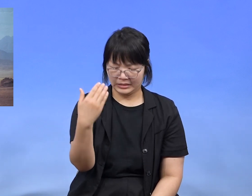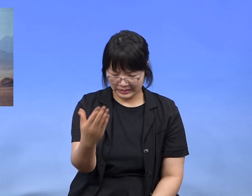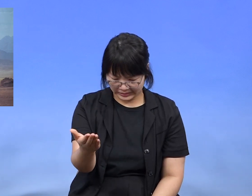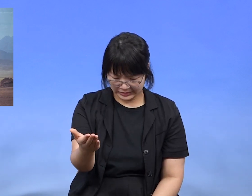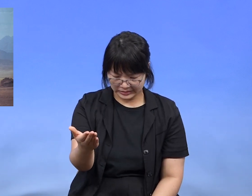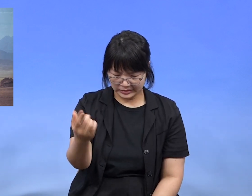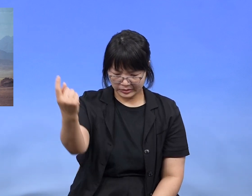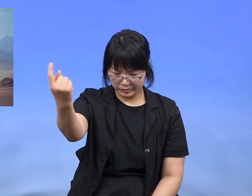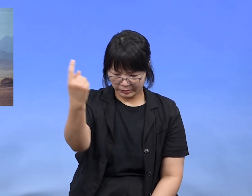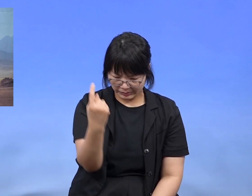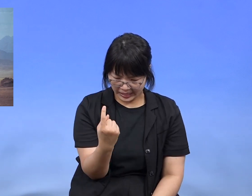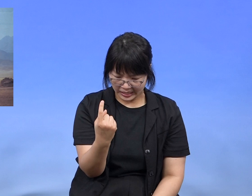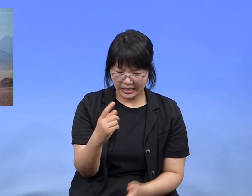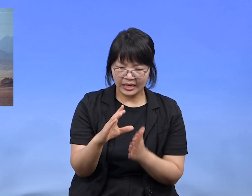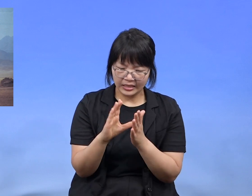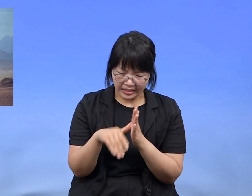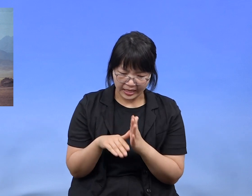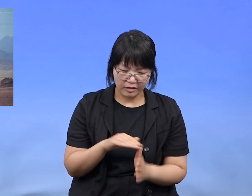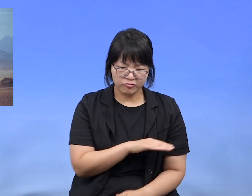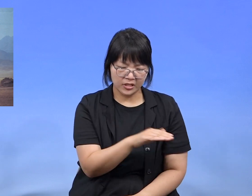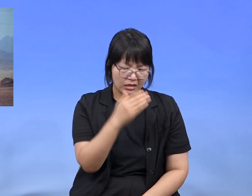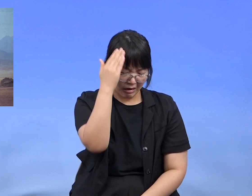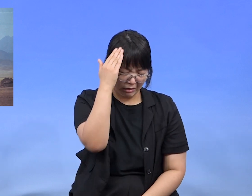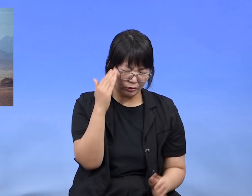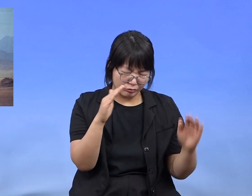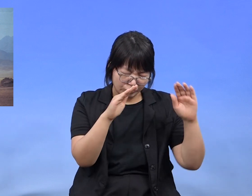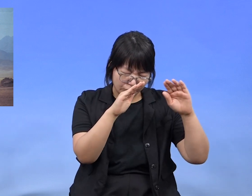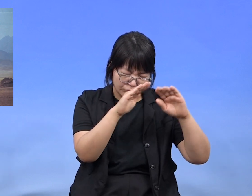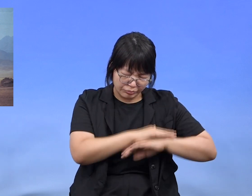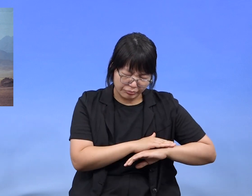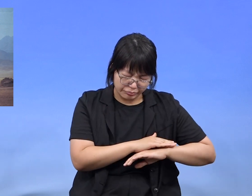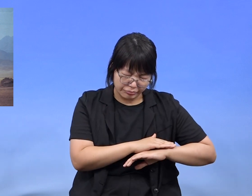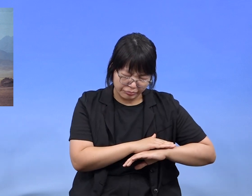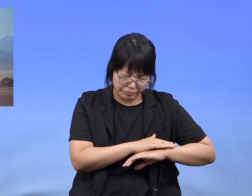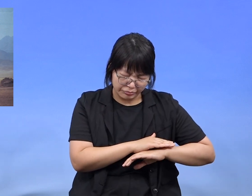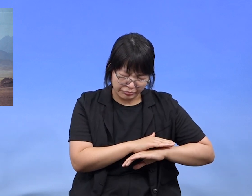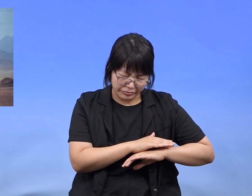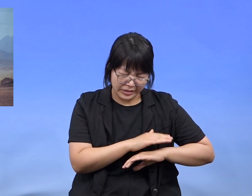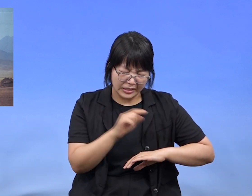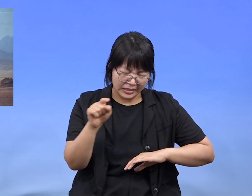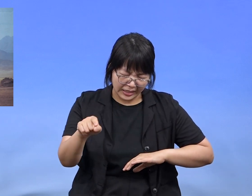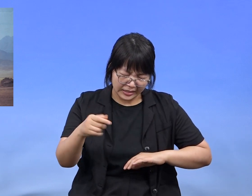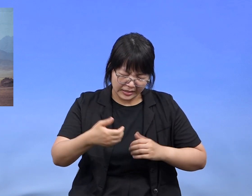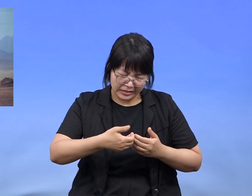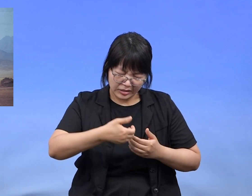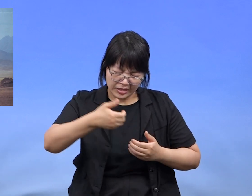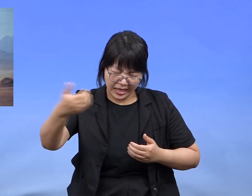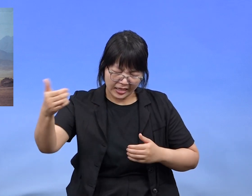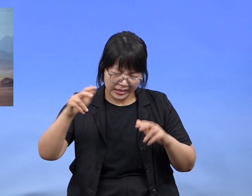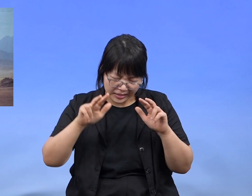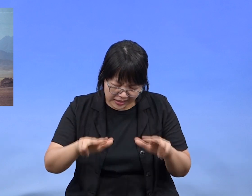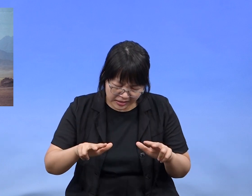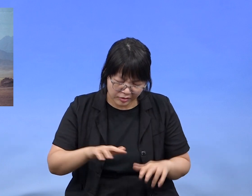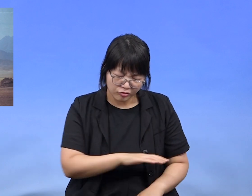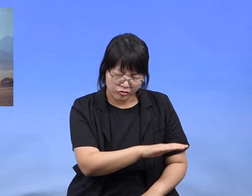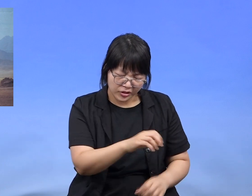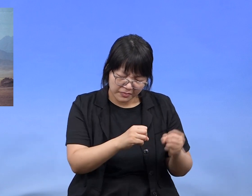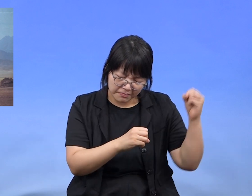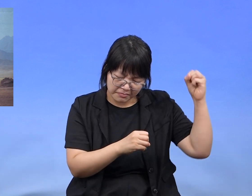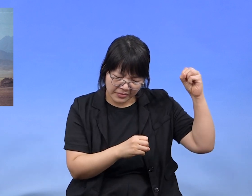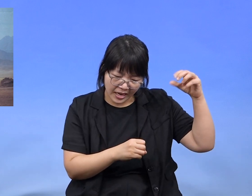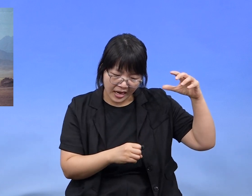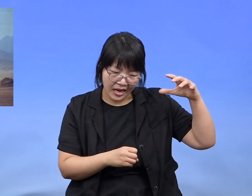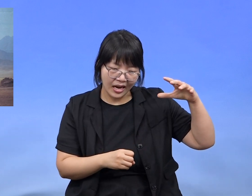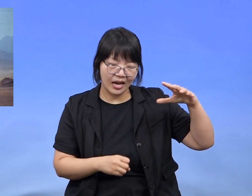당신이 왔을 때 우리는 어둠 속에 있었지만 당신이 떠난 지금 우리는 빛 가운데